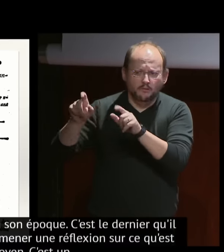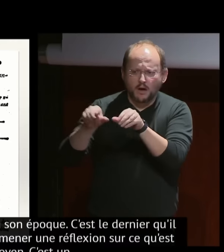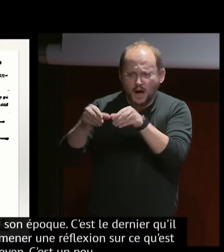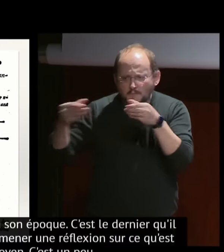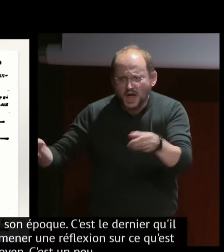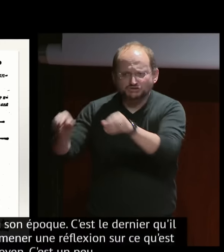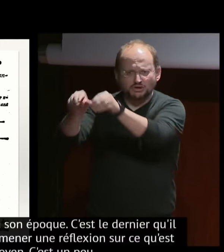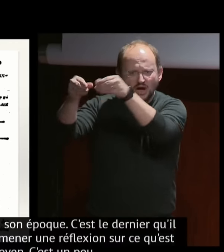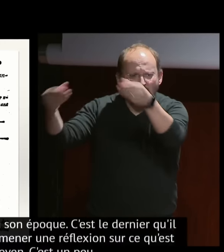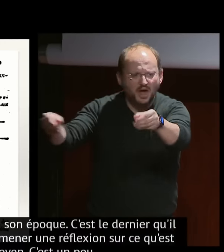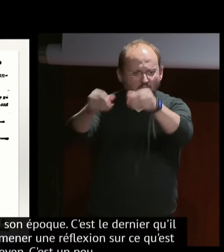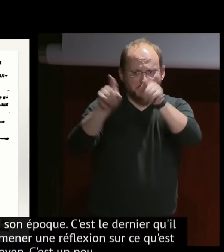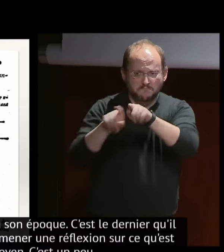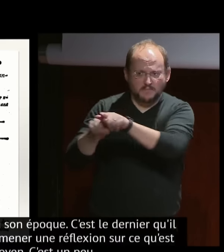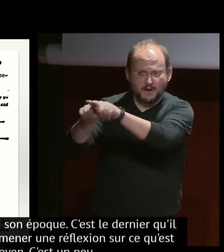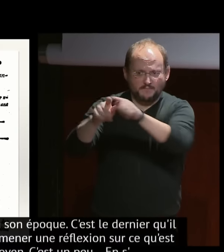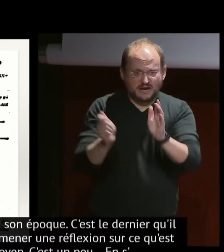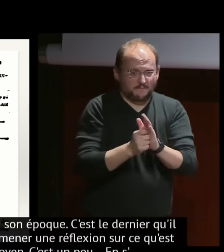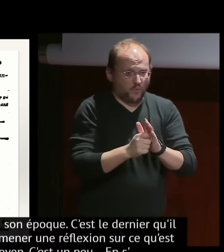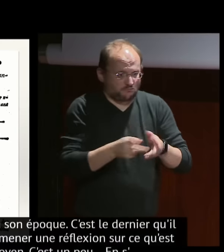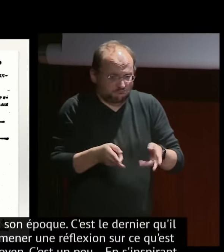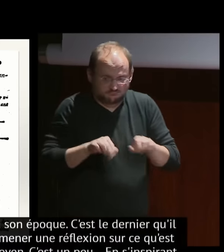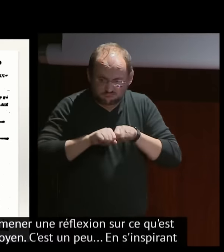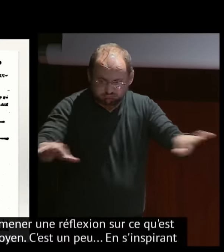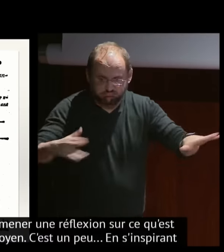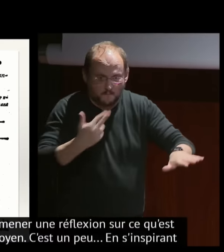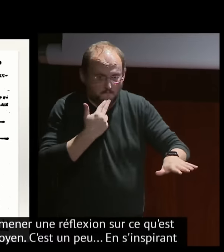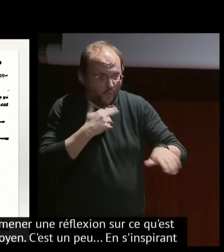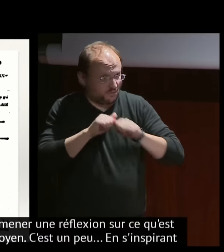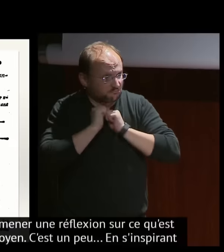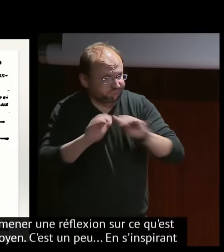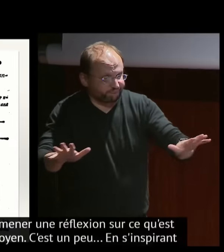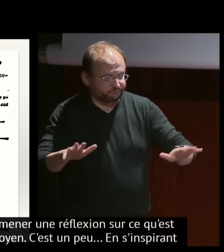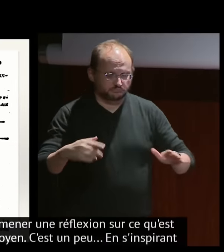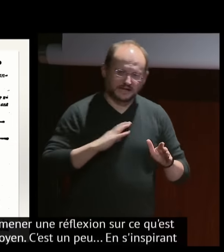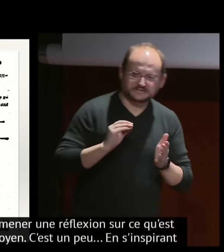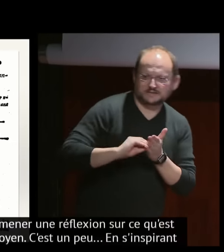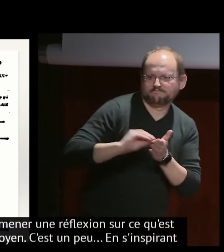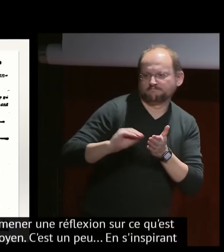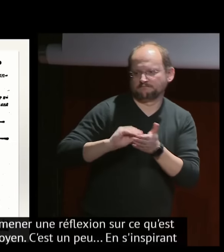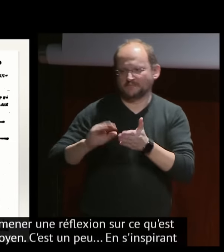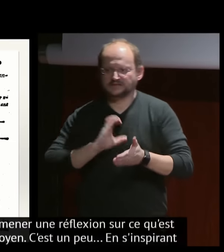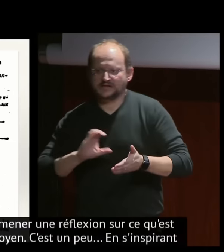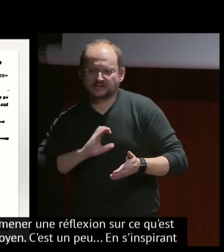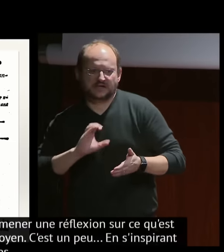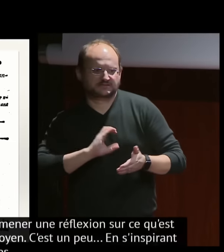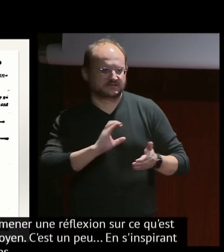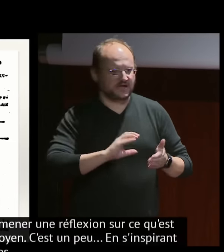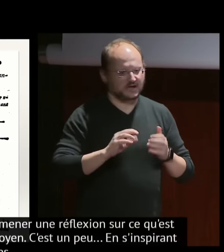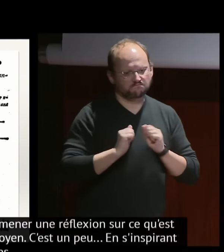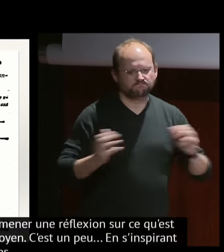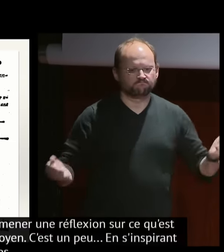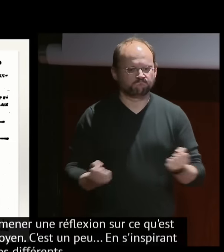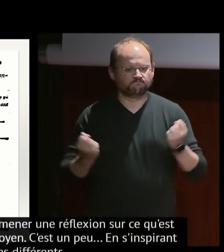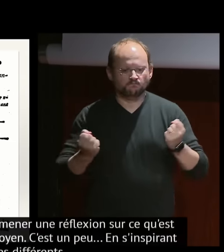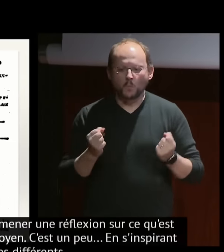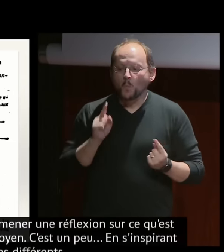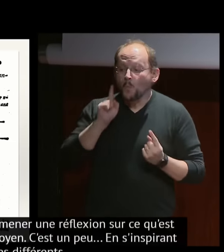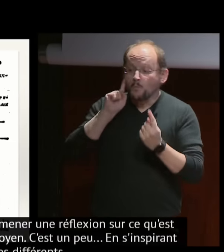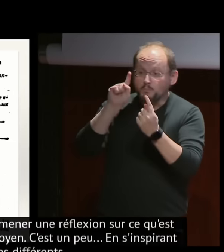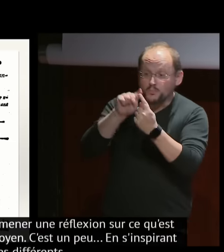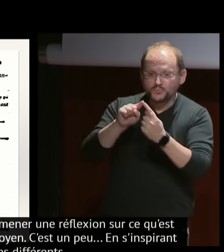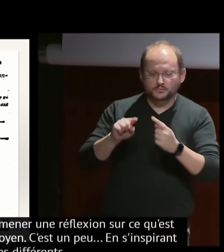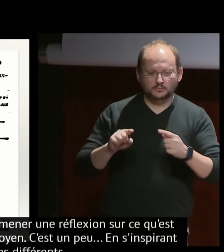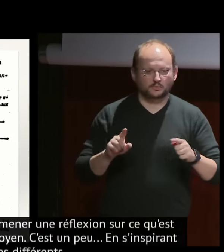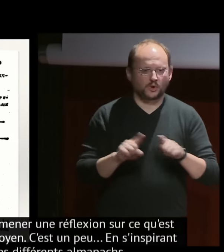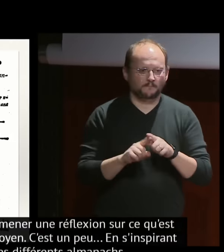s'inspirant du calendrier républicain et des différents almanachs qui existaient à l'époque, parce que c'était la mode des